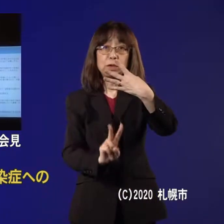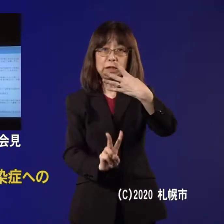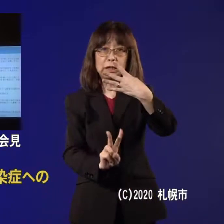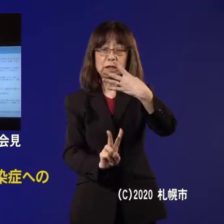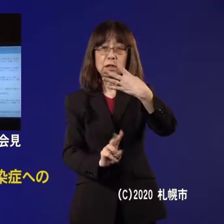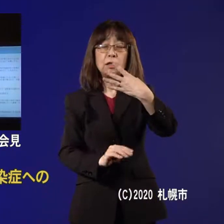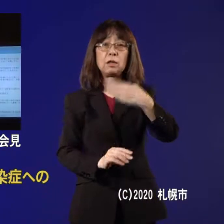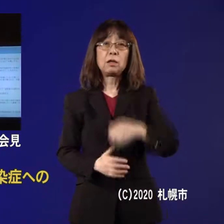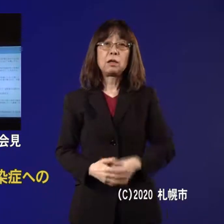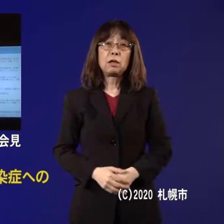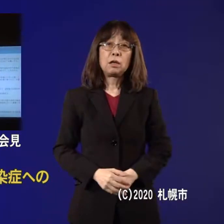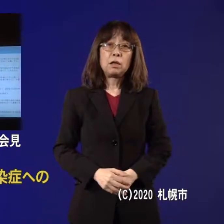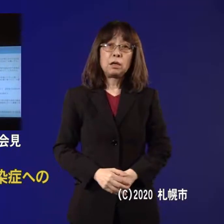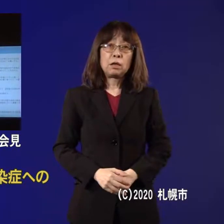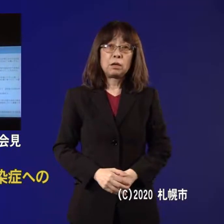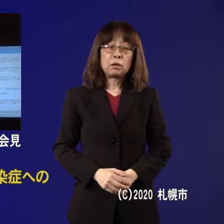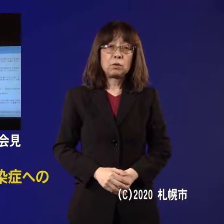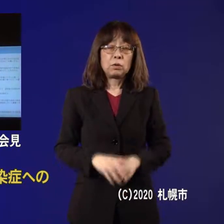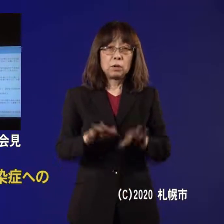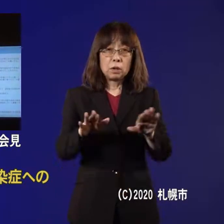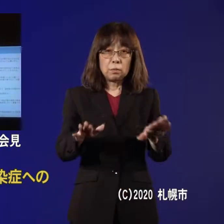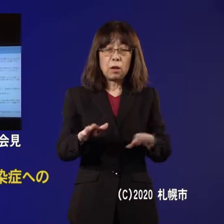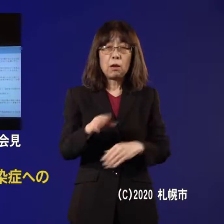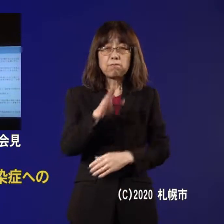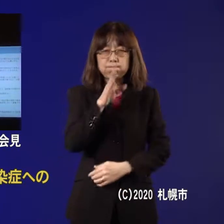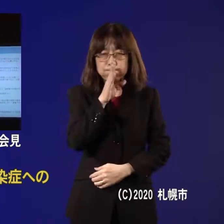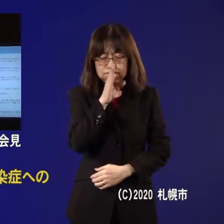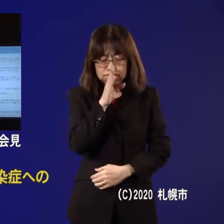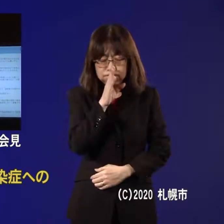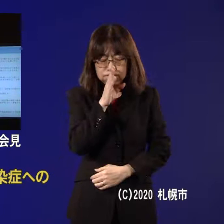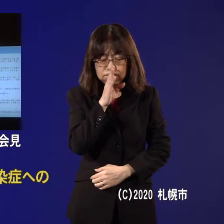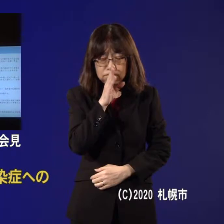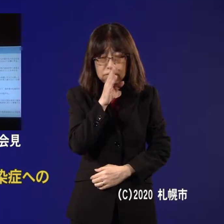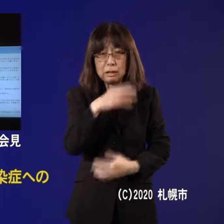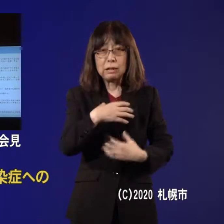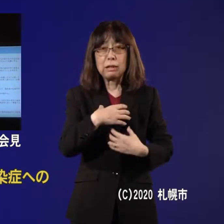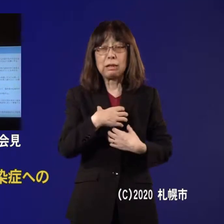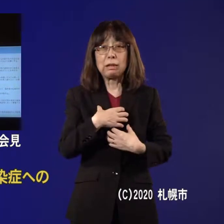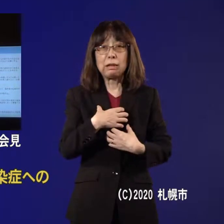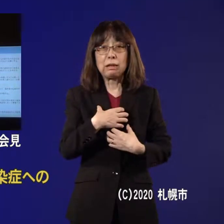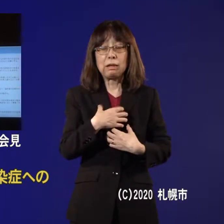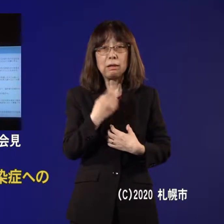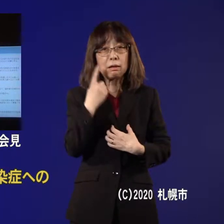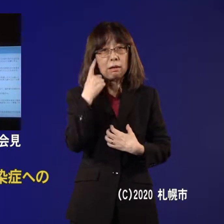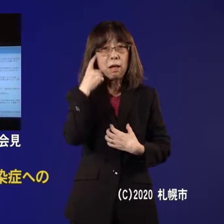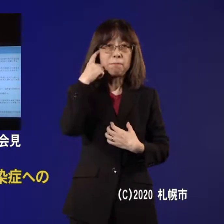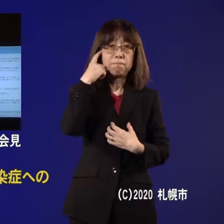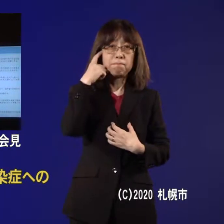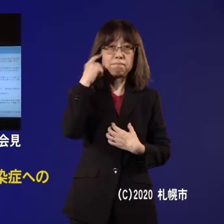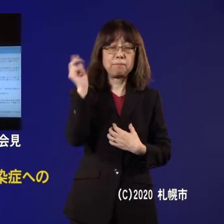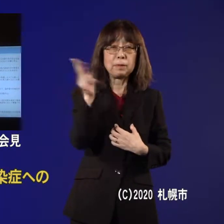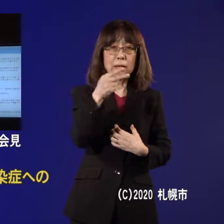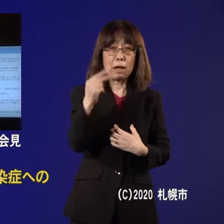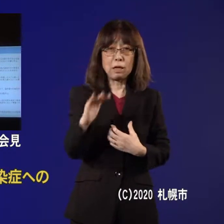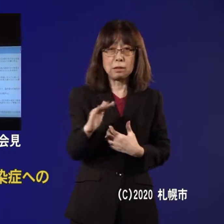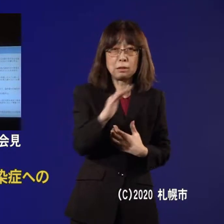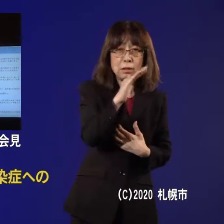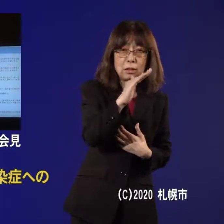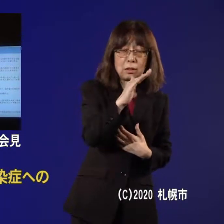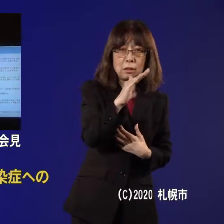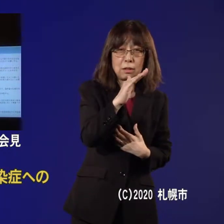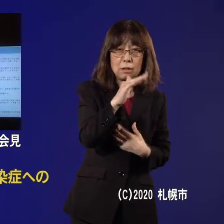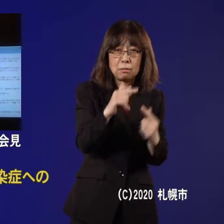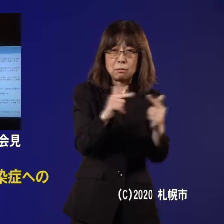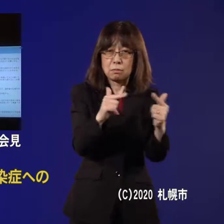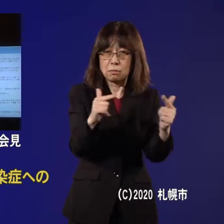ども、非常にこう危機感、第2波的な状況が来ている